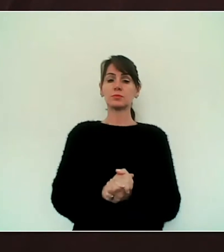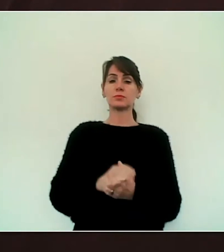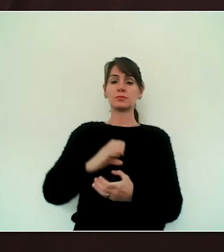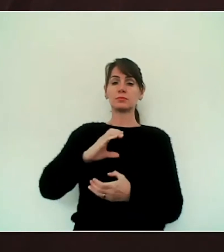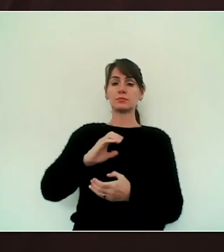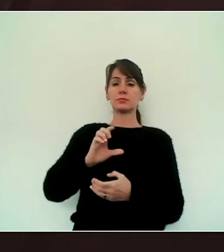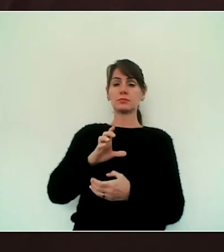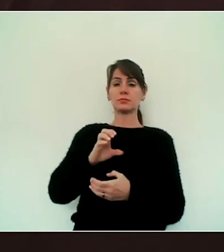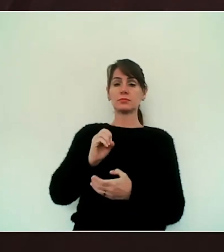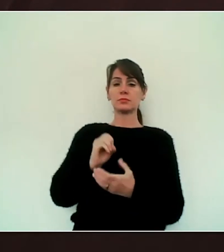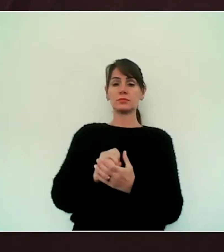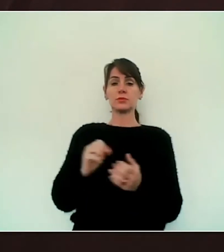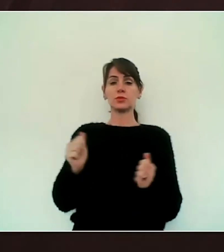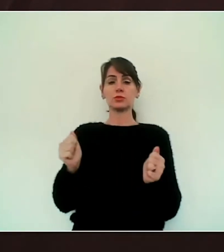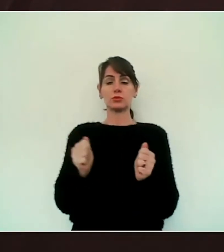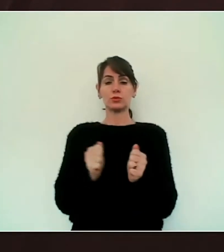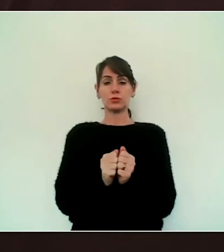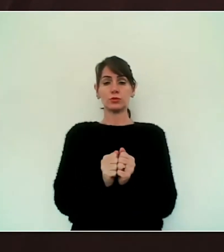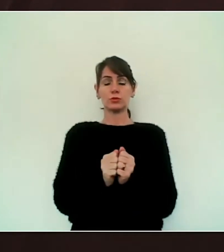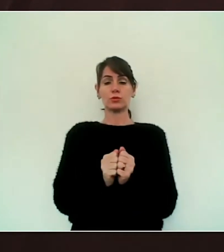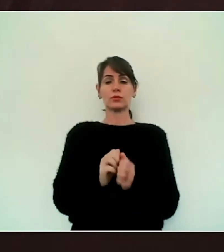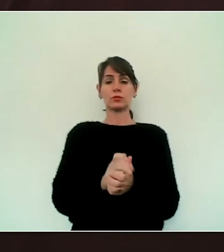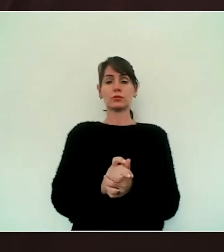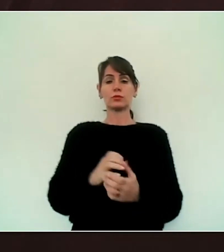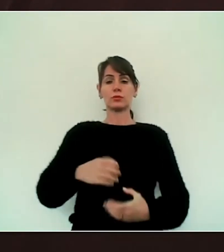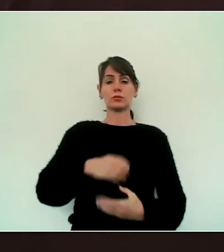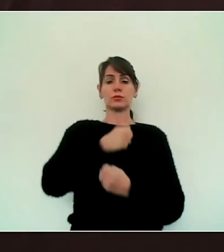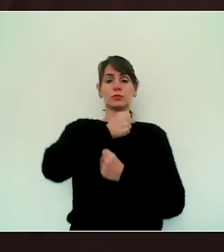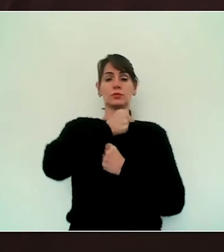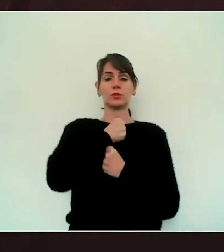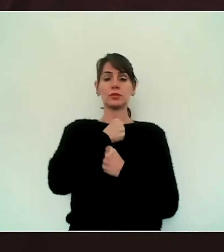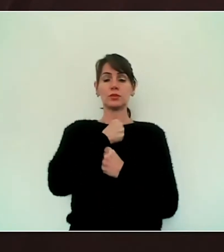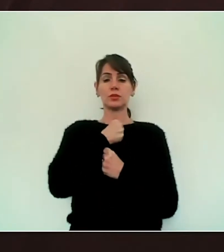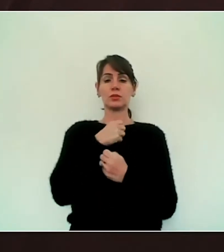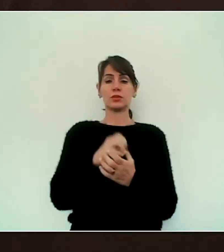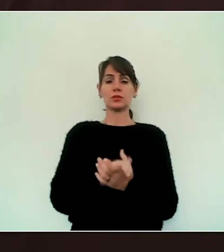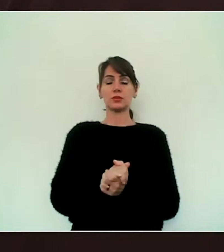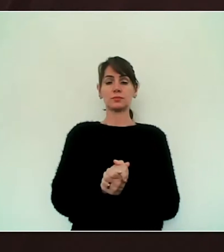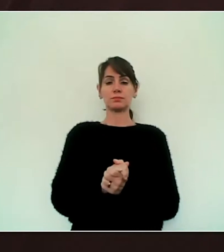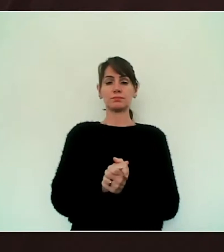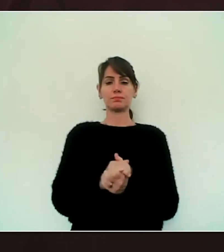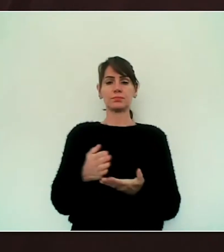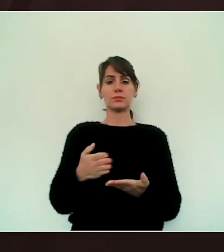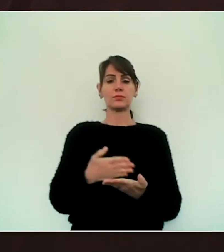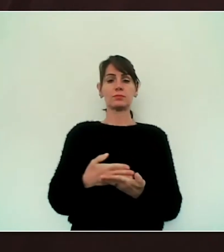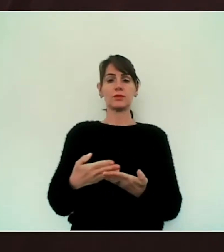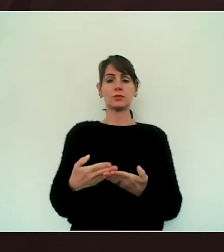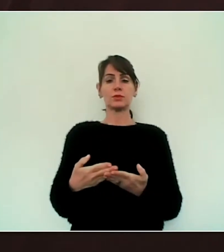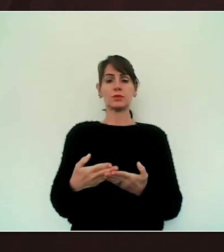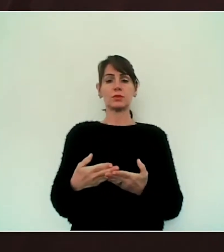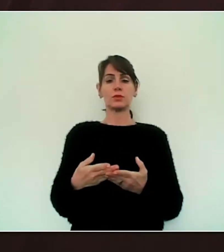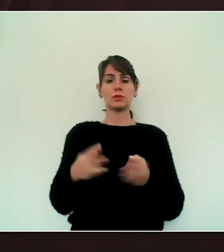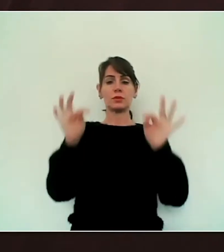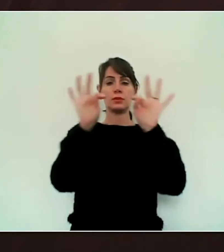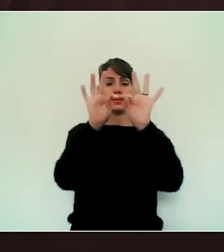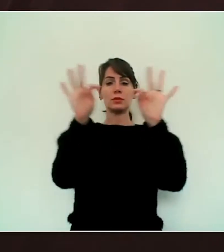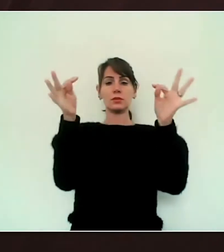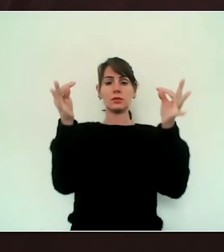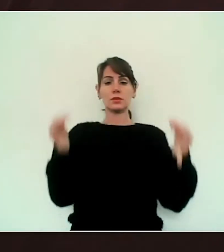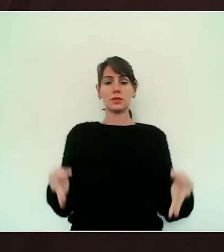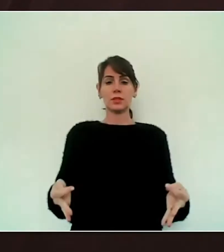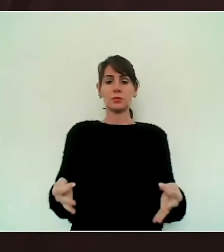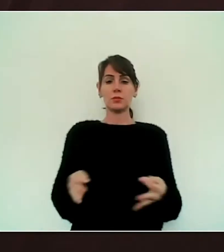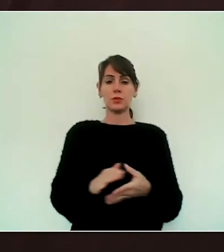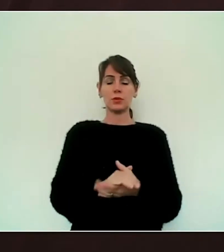sacerdócio comum de todos os crentes, e a multiplicação de templos vieram como